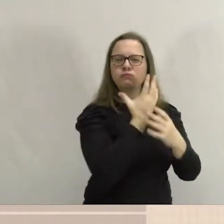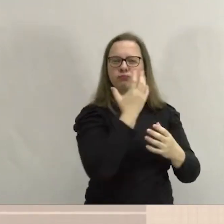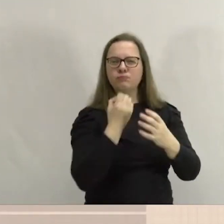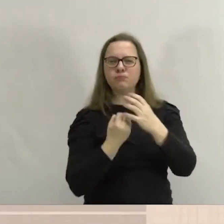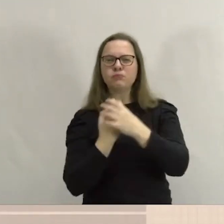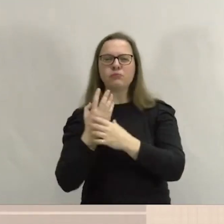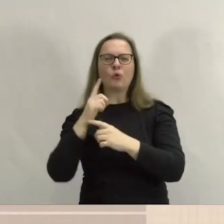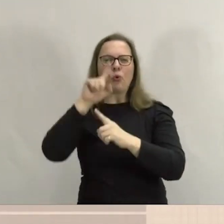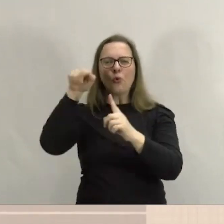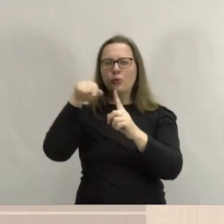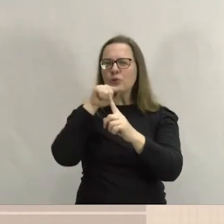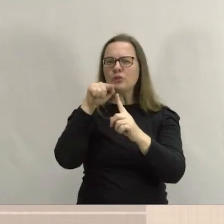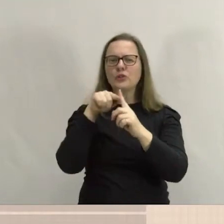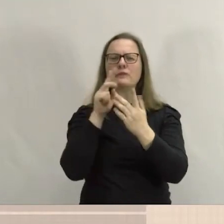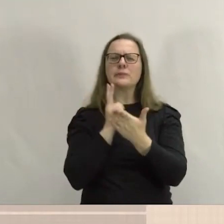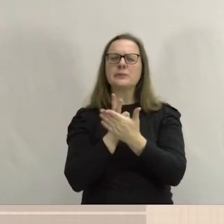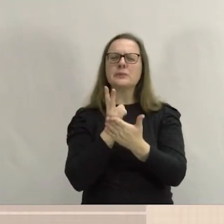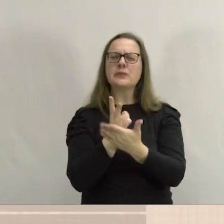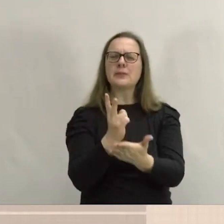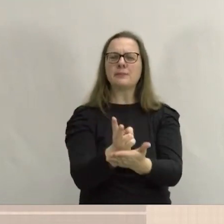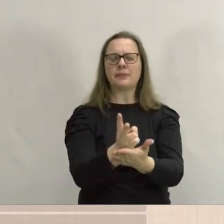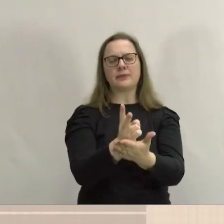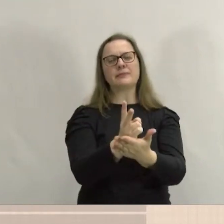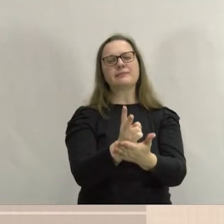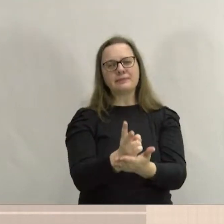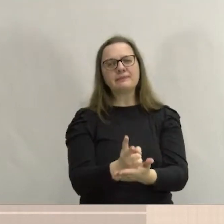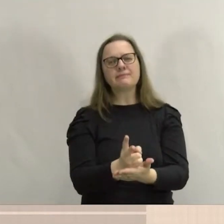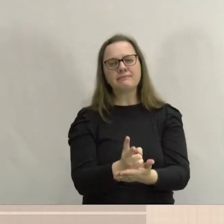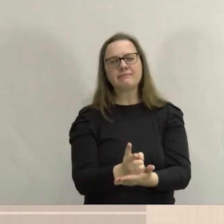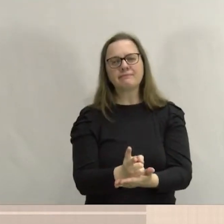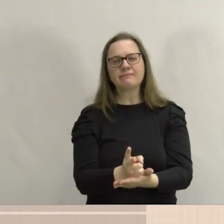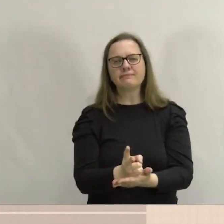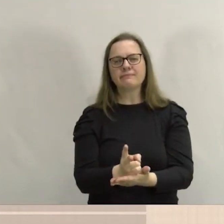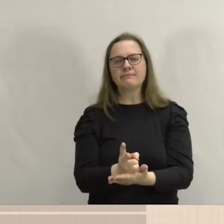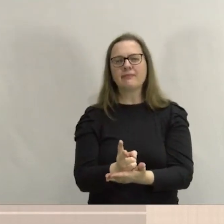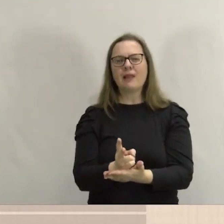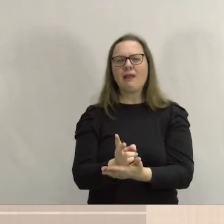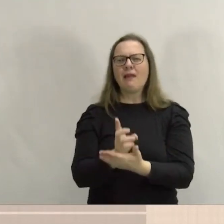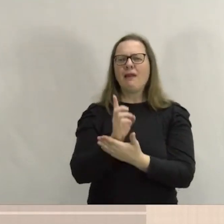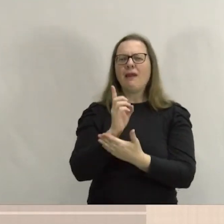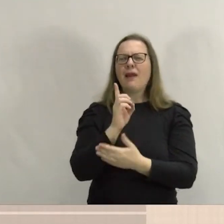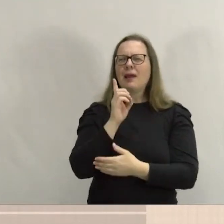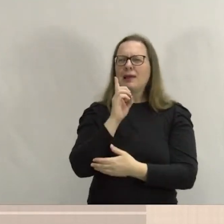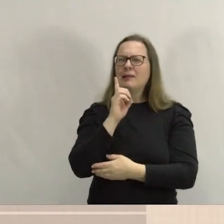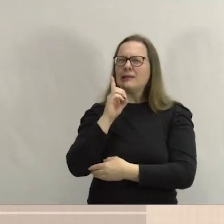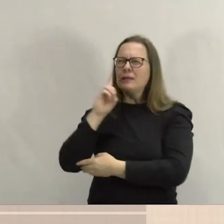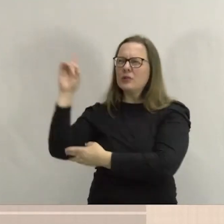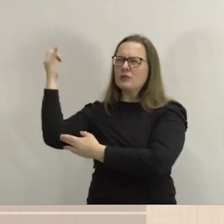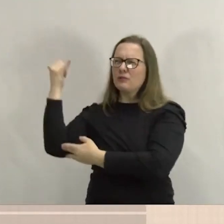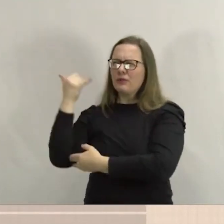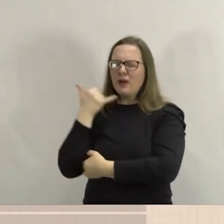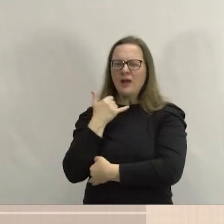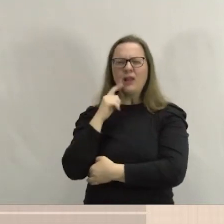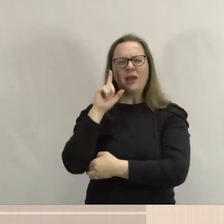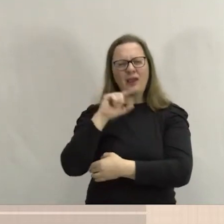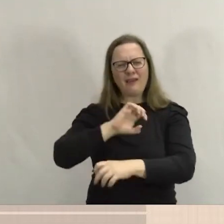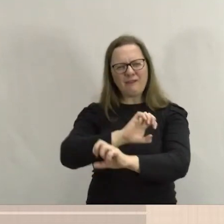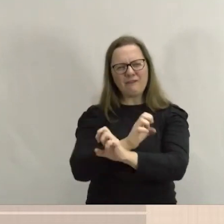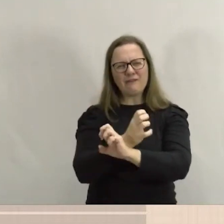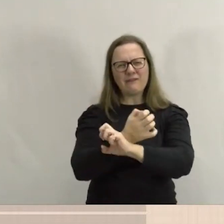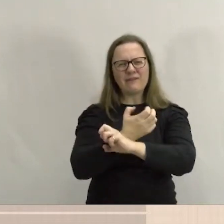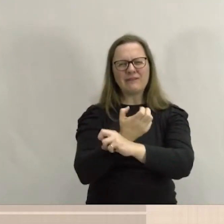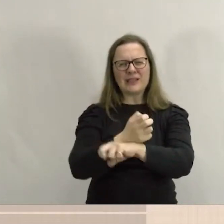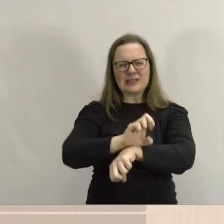palavra é sem sentido, nenhuma palavra é sem finalidade, sem objetivo. Toda palavra